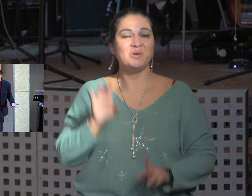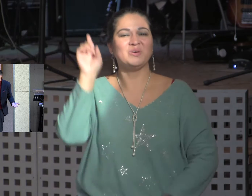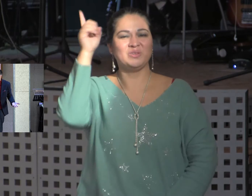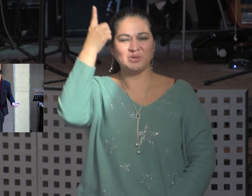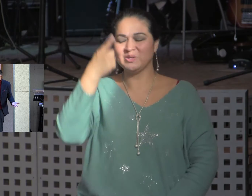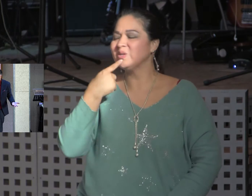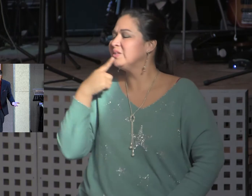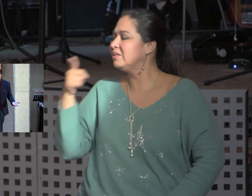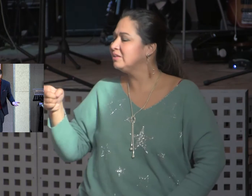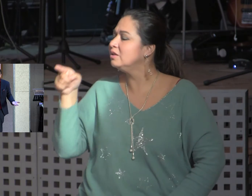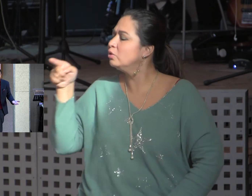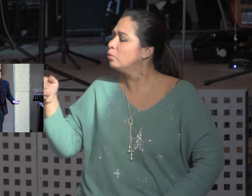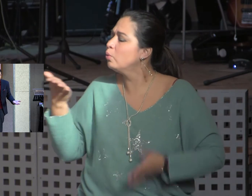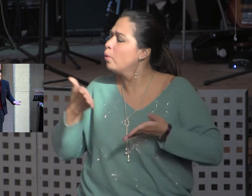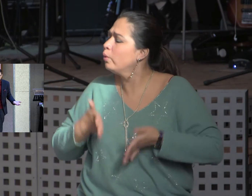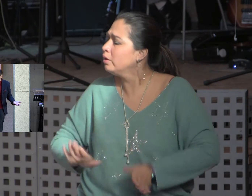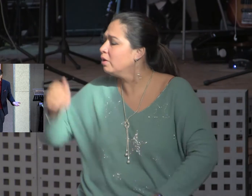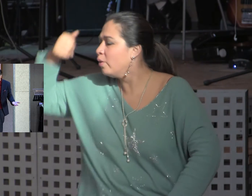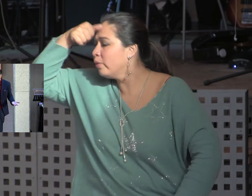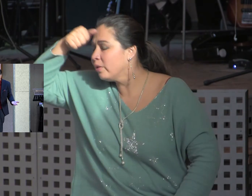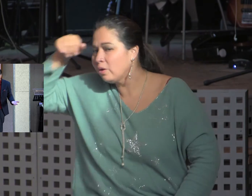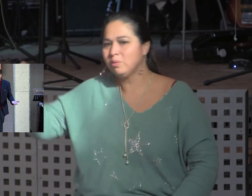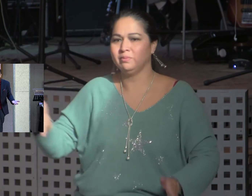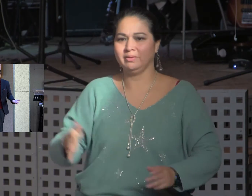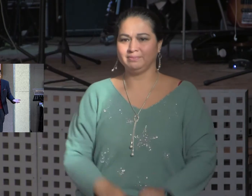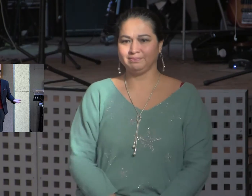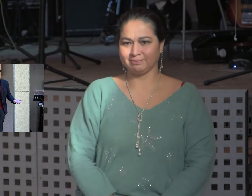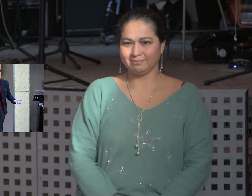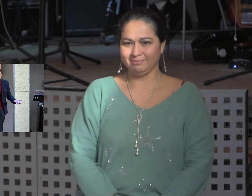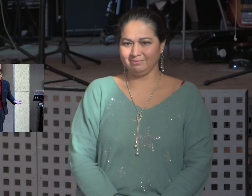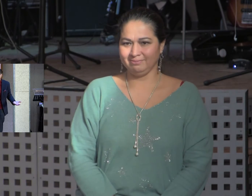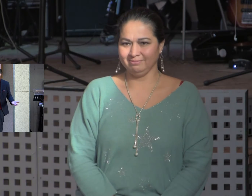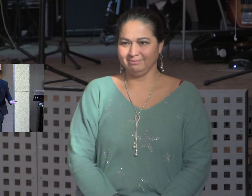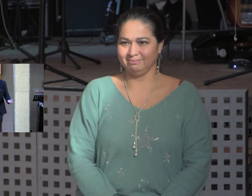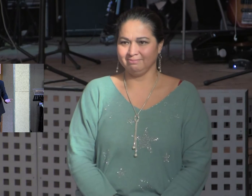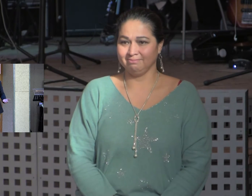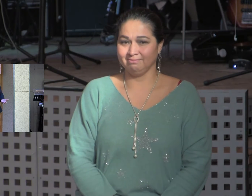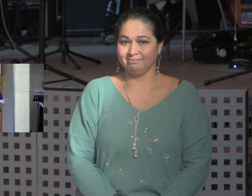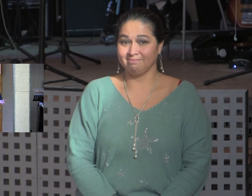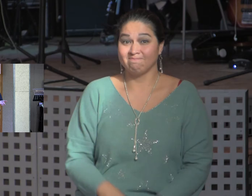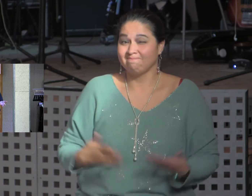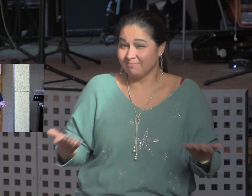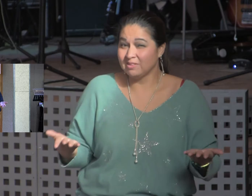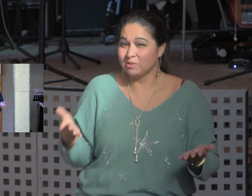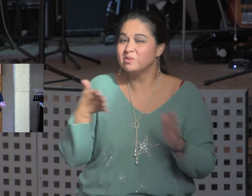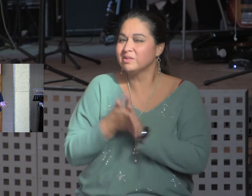hombre. ¿Sabes qué le está diciendo? Te lo digo de otra forma.